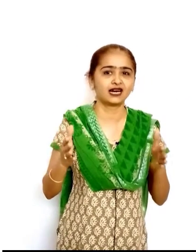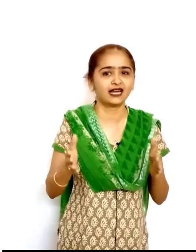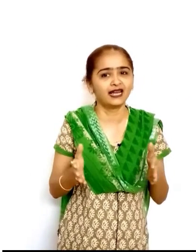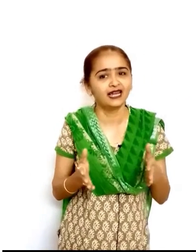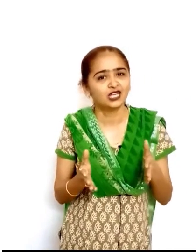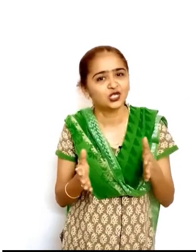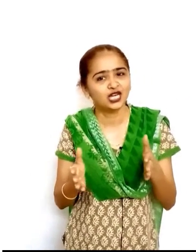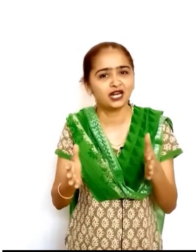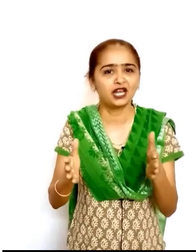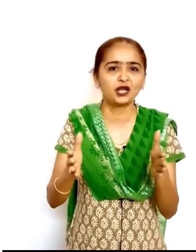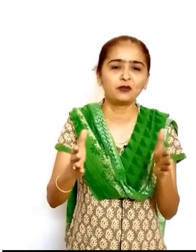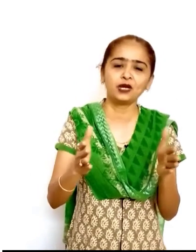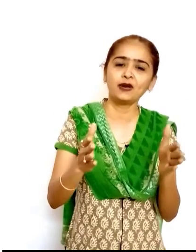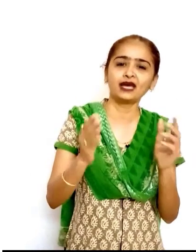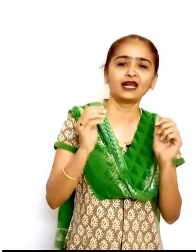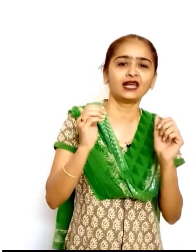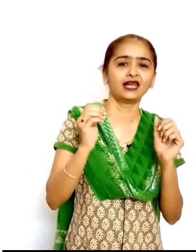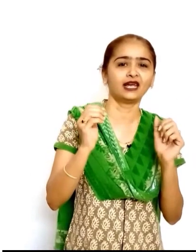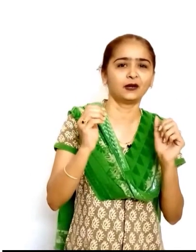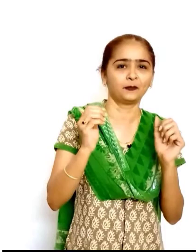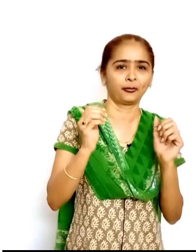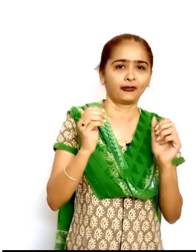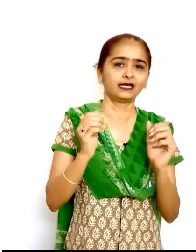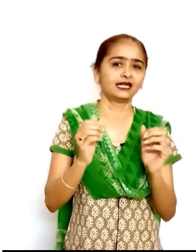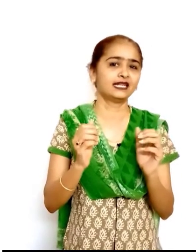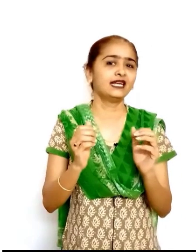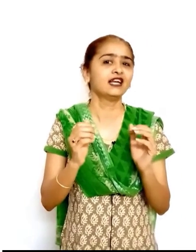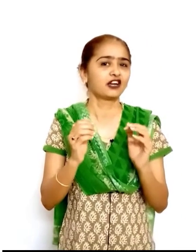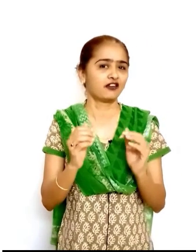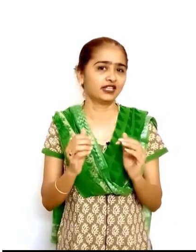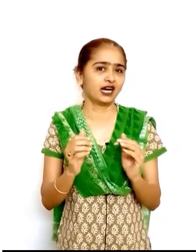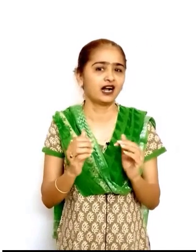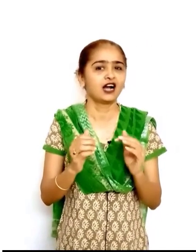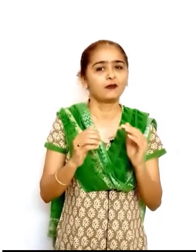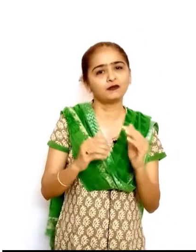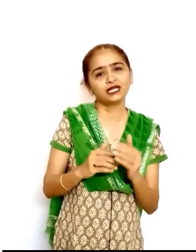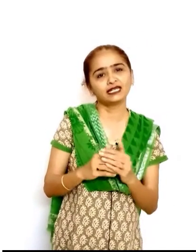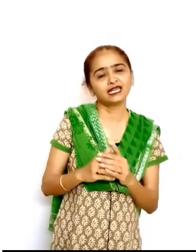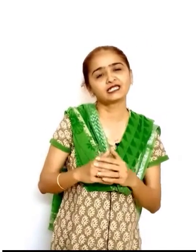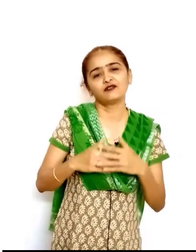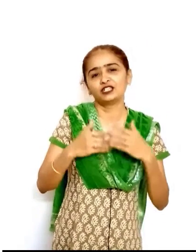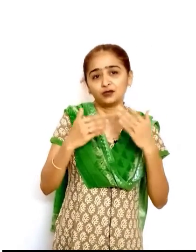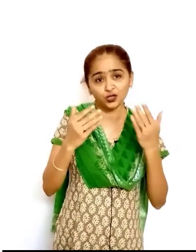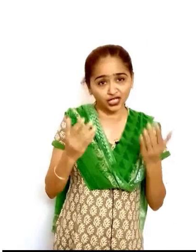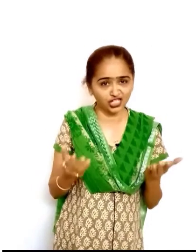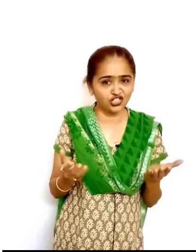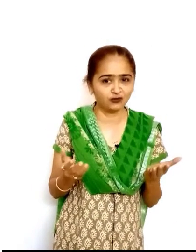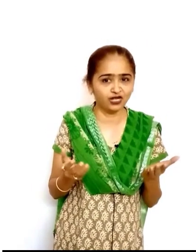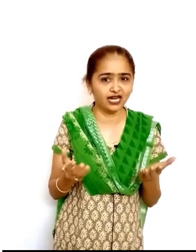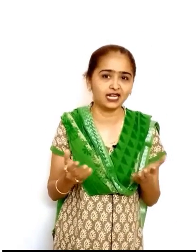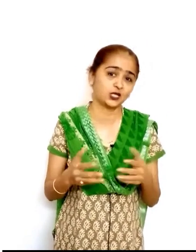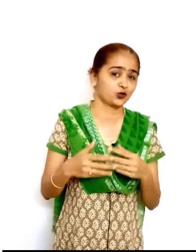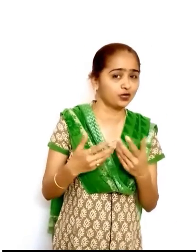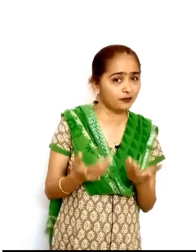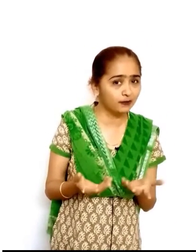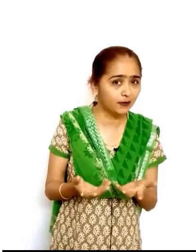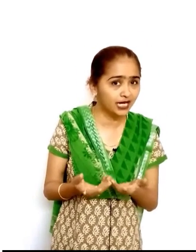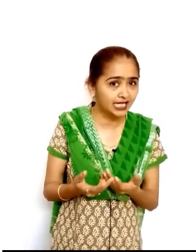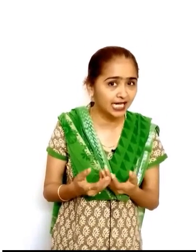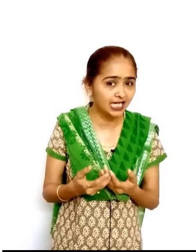है झरने भी बह रहे हैं। ये थी कविता। अब हम देखते हैं इस कविता में जो कठिन शब्द आए हैं इसको भी हम एक बार पहले देख लेते